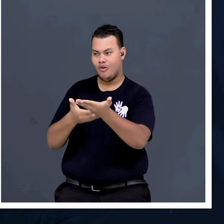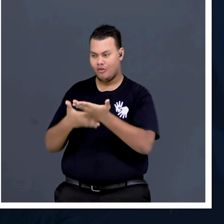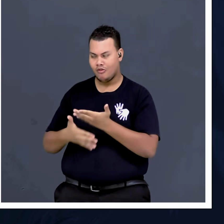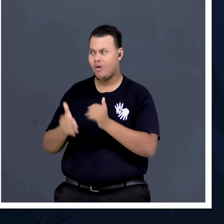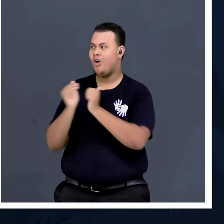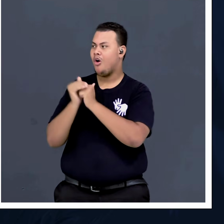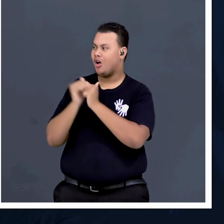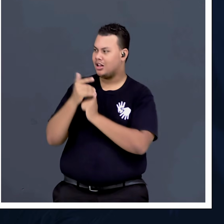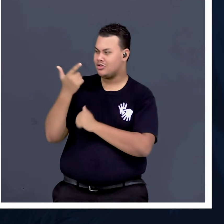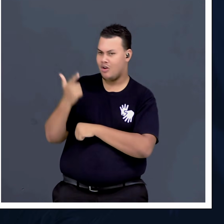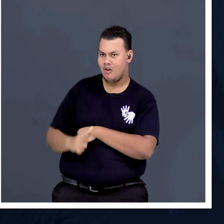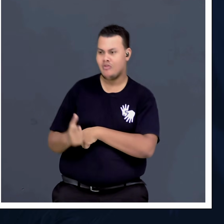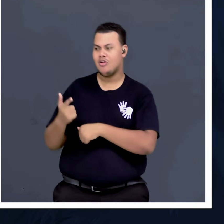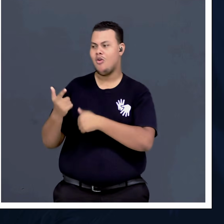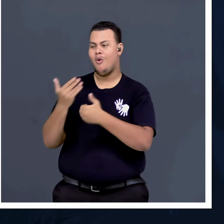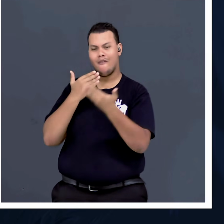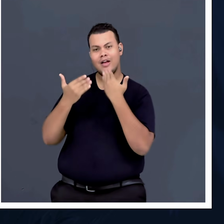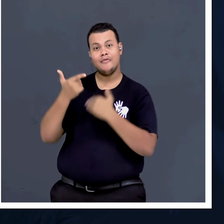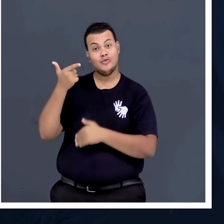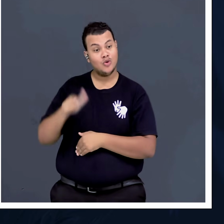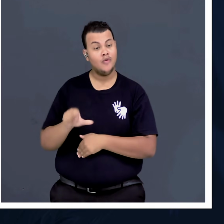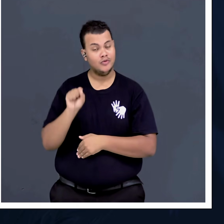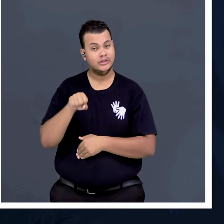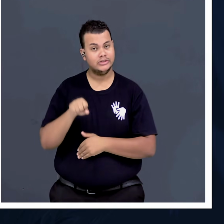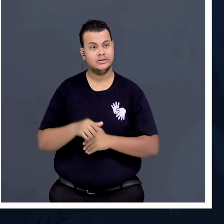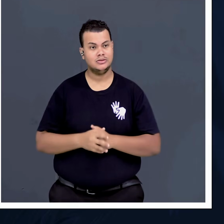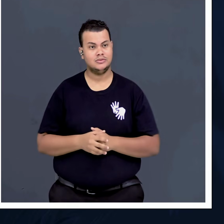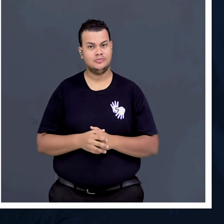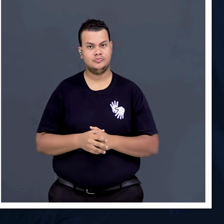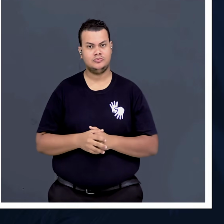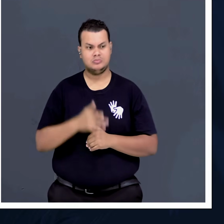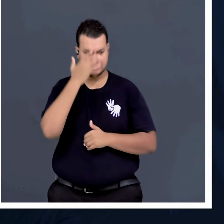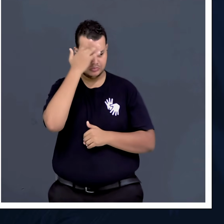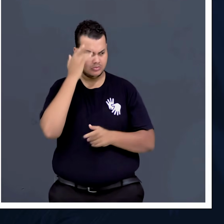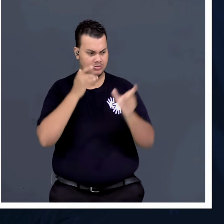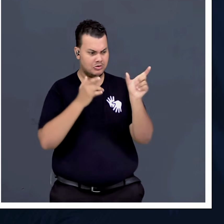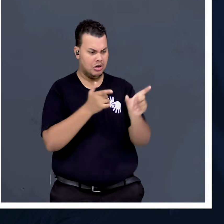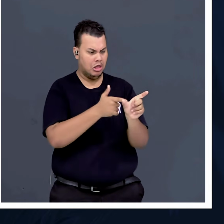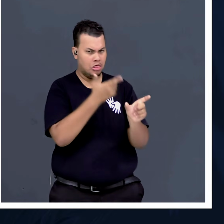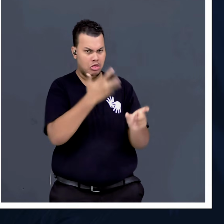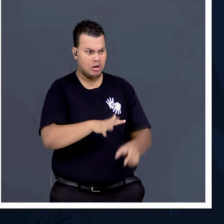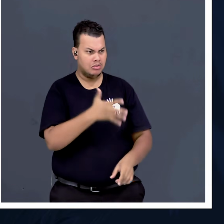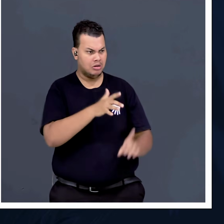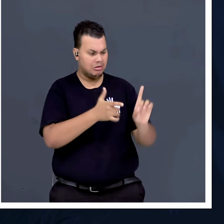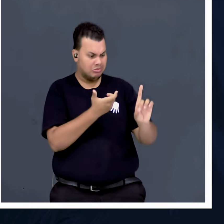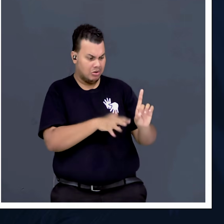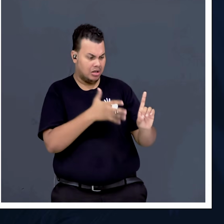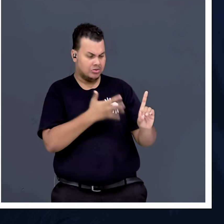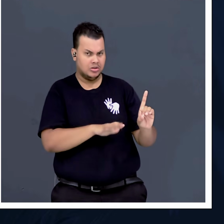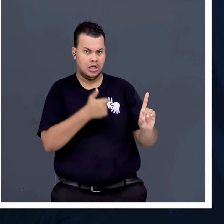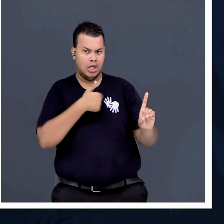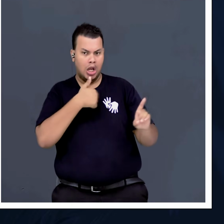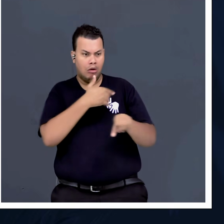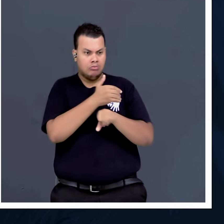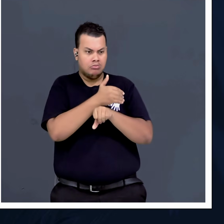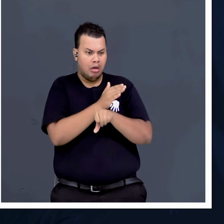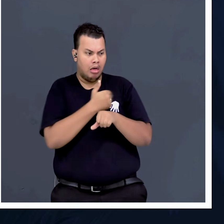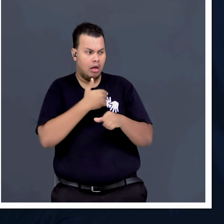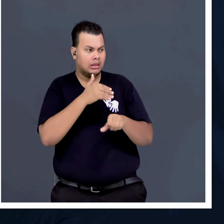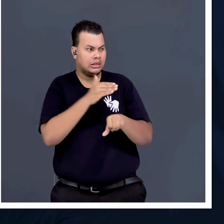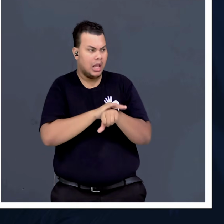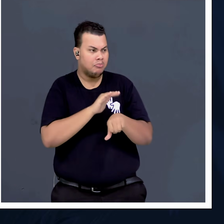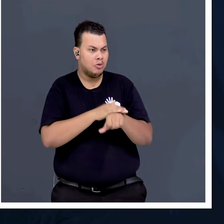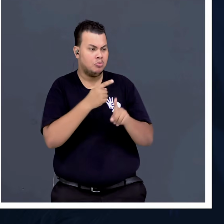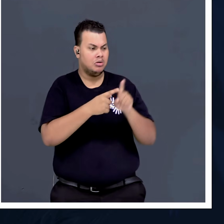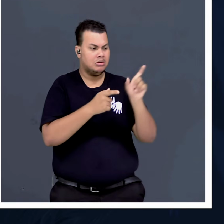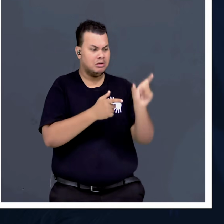ora de novo, a gente conversa de novo. Não com aquele que não quer ouvir, com aquele que está nos rejeitando,